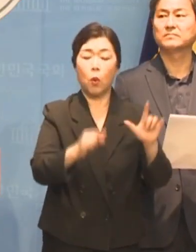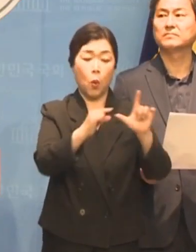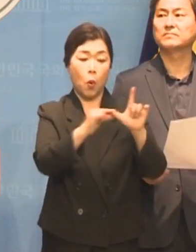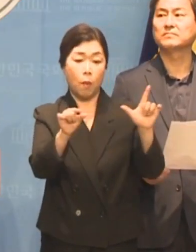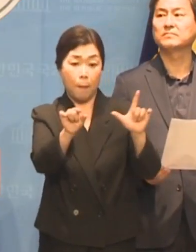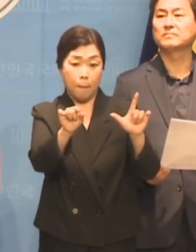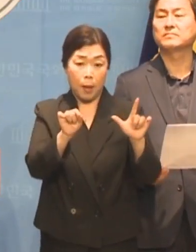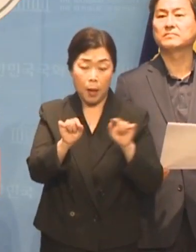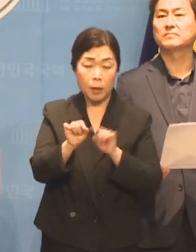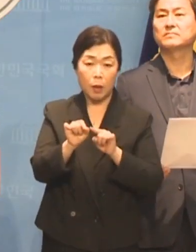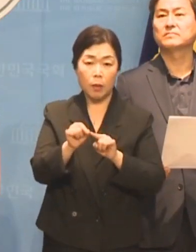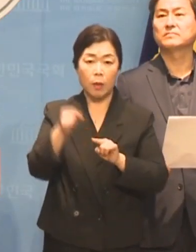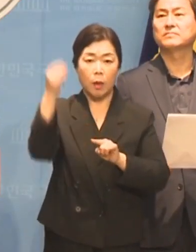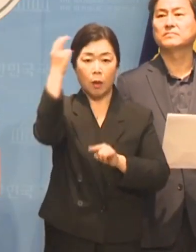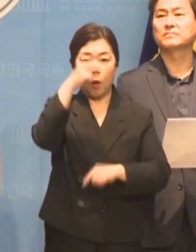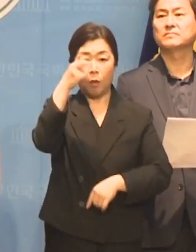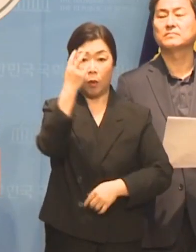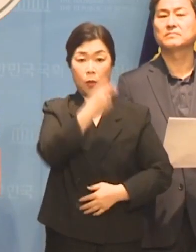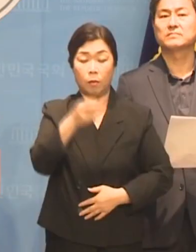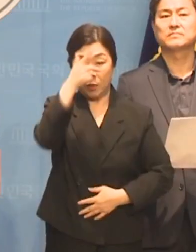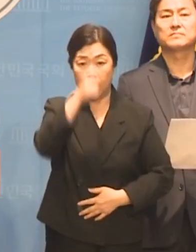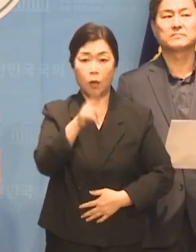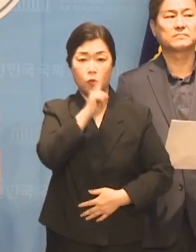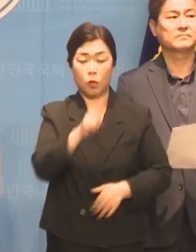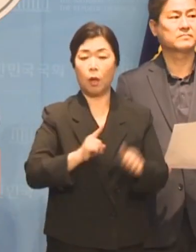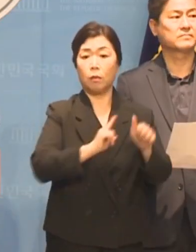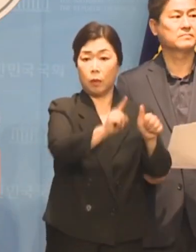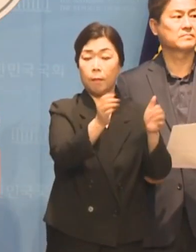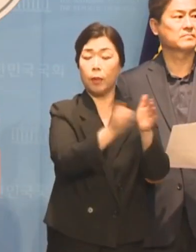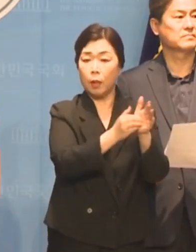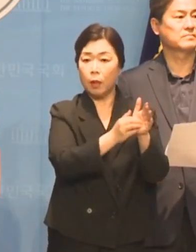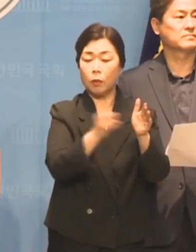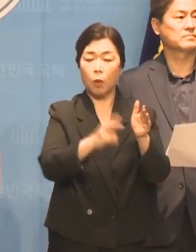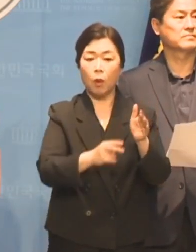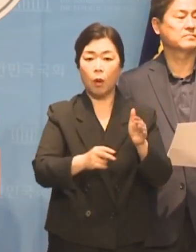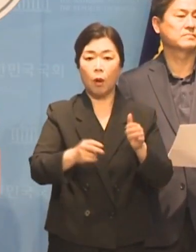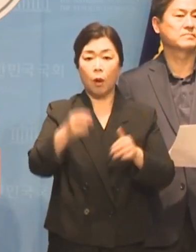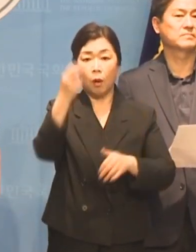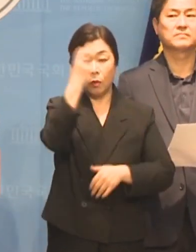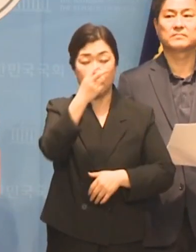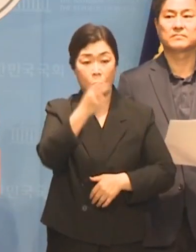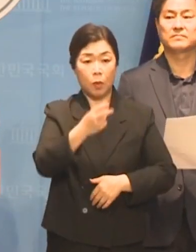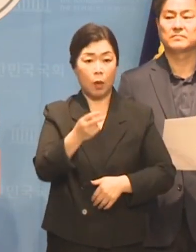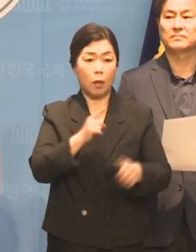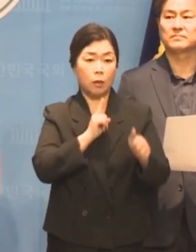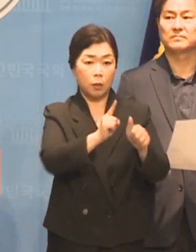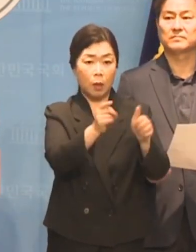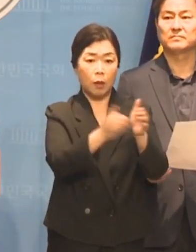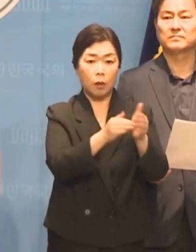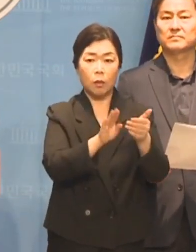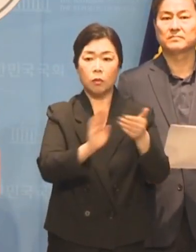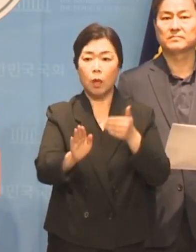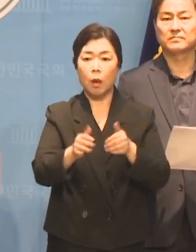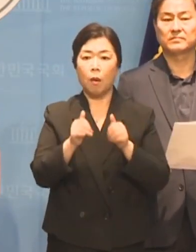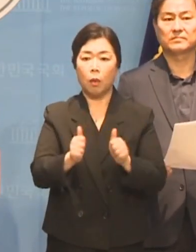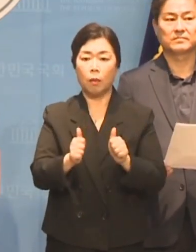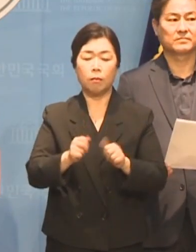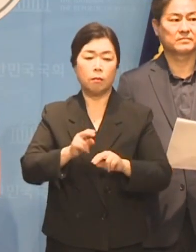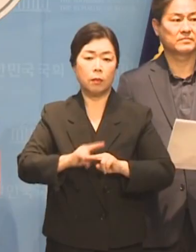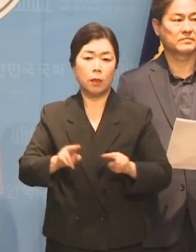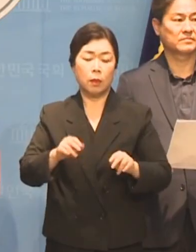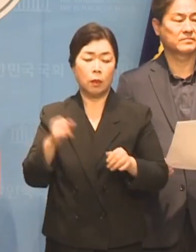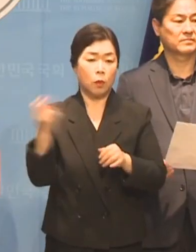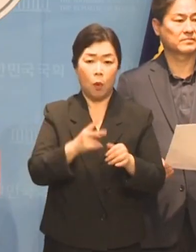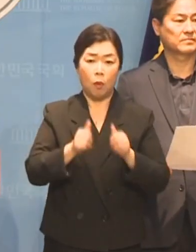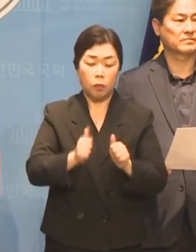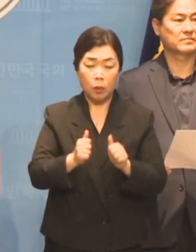일부를 검찰에 수사 의뢰하고, 수사 의뢰한 것을 사법 처리하고, 그것이 또 나오지 않으면 다시 감사를 하고